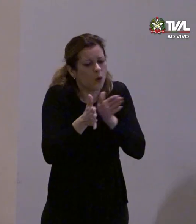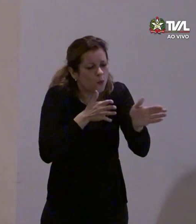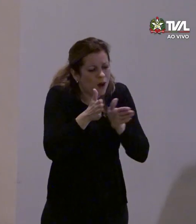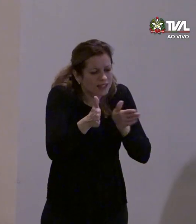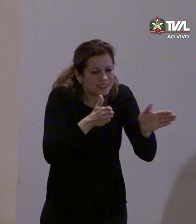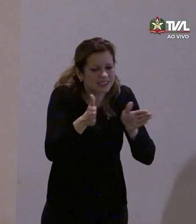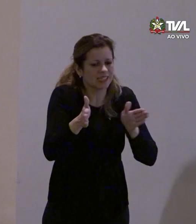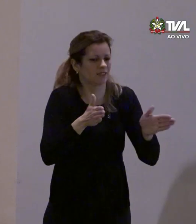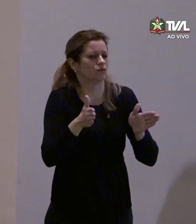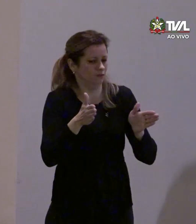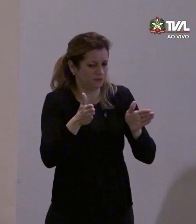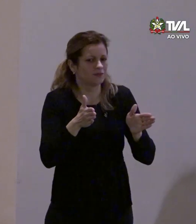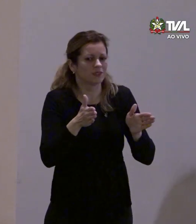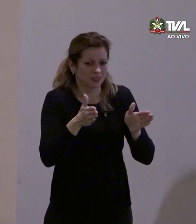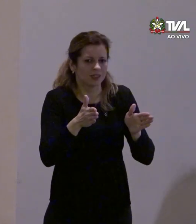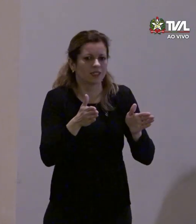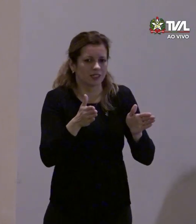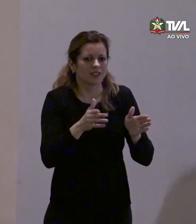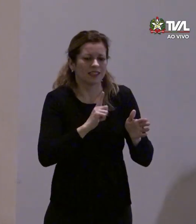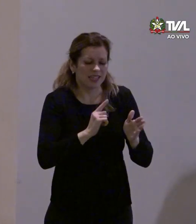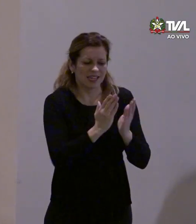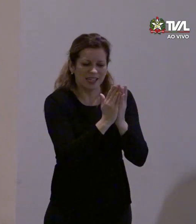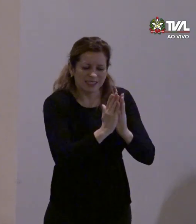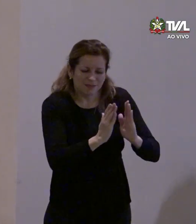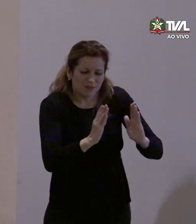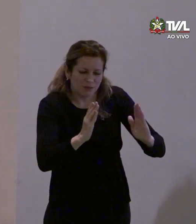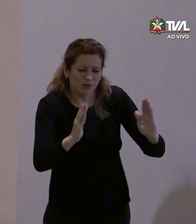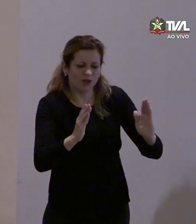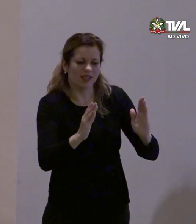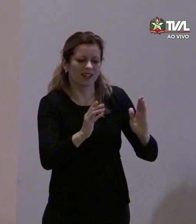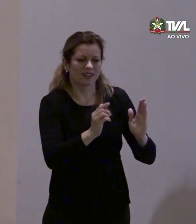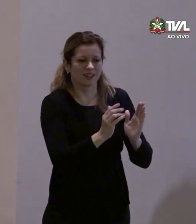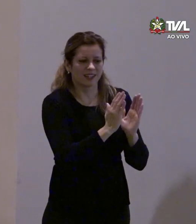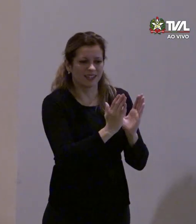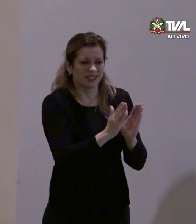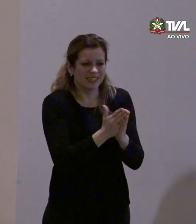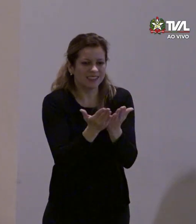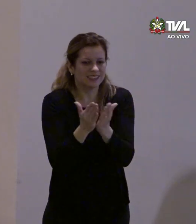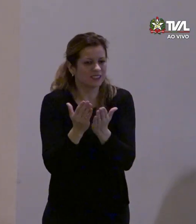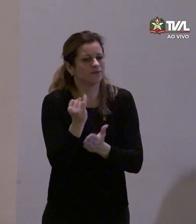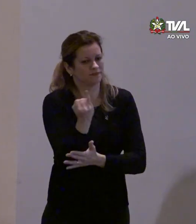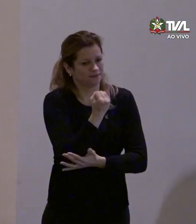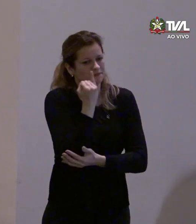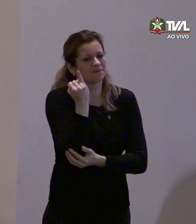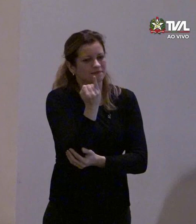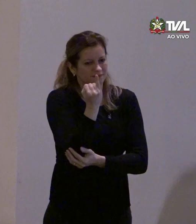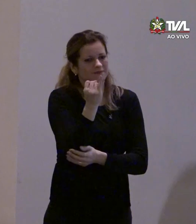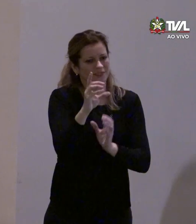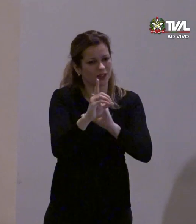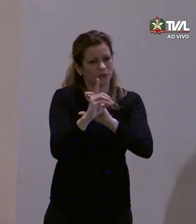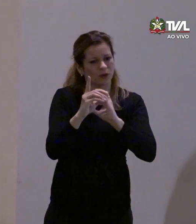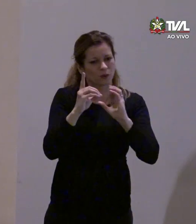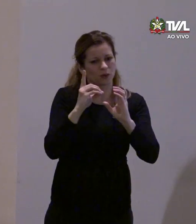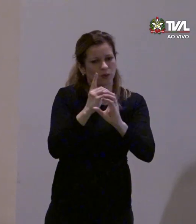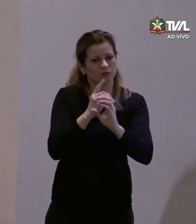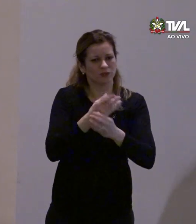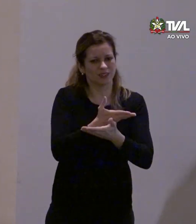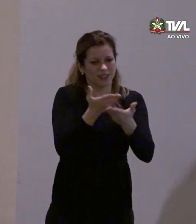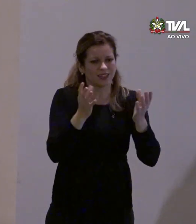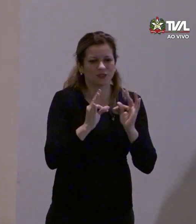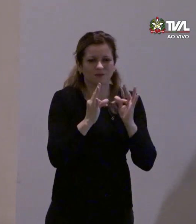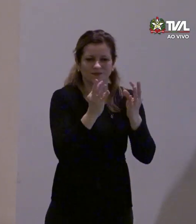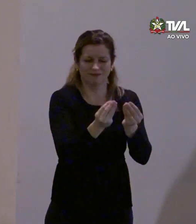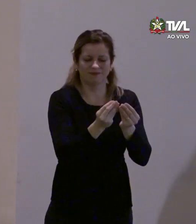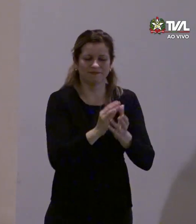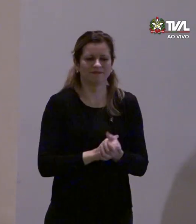é a possibilidade de ter isso à disposição de toda a nossa comunidade quero